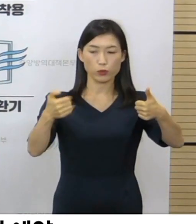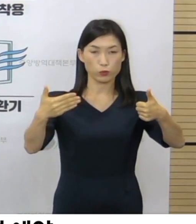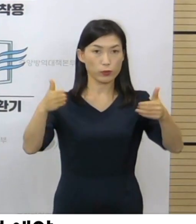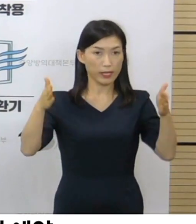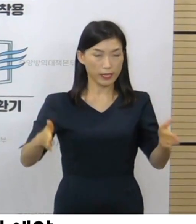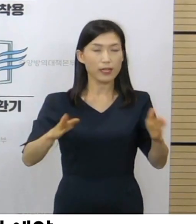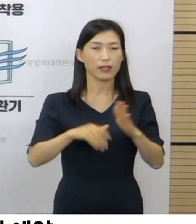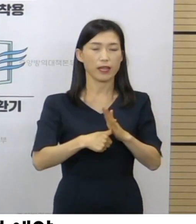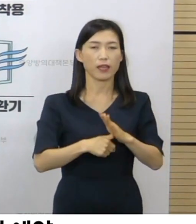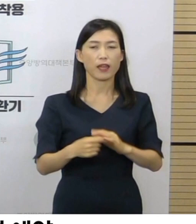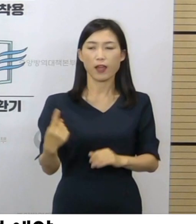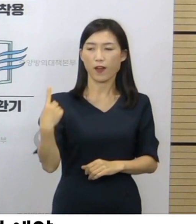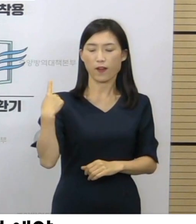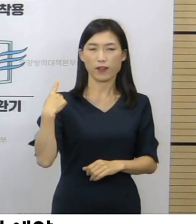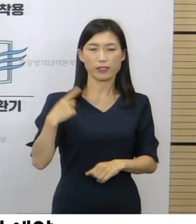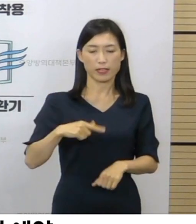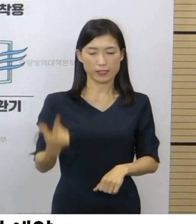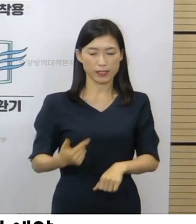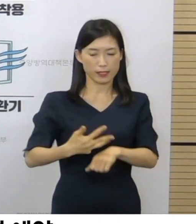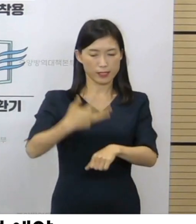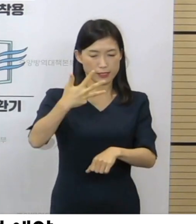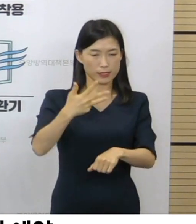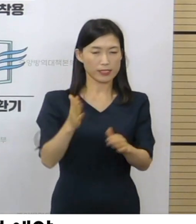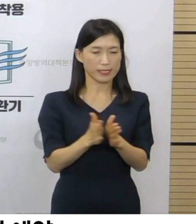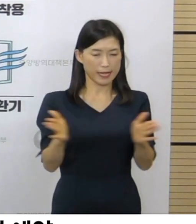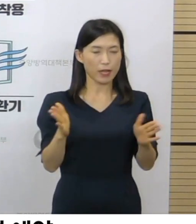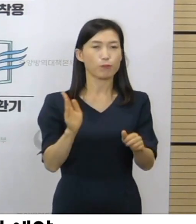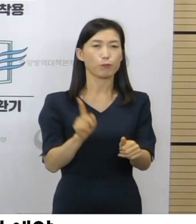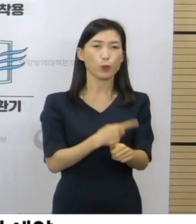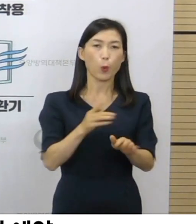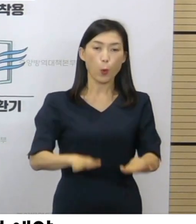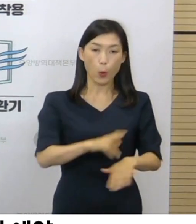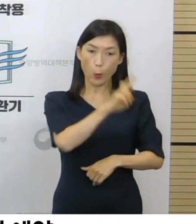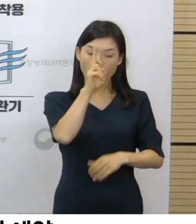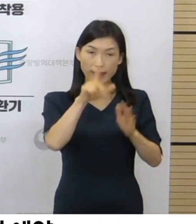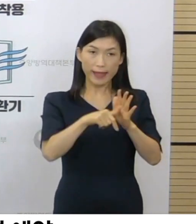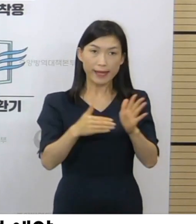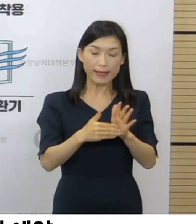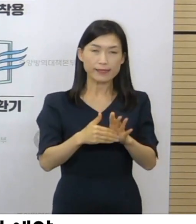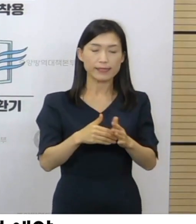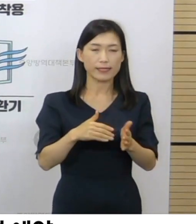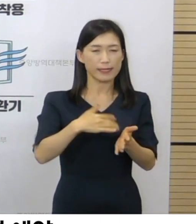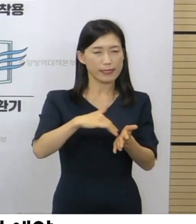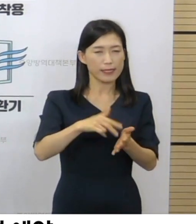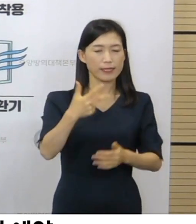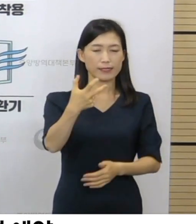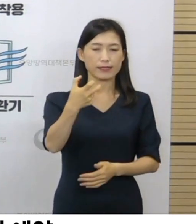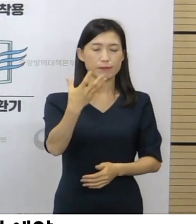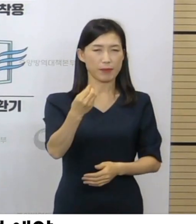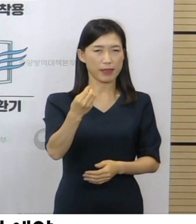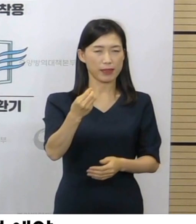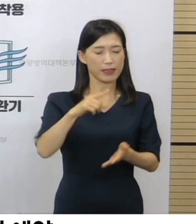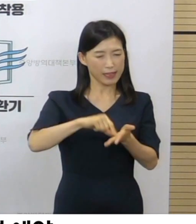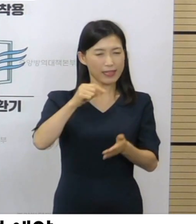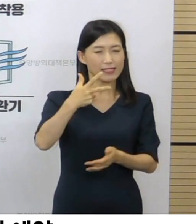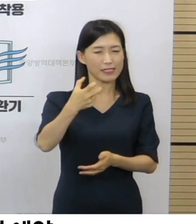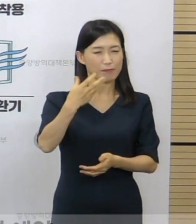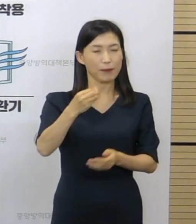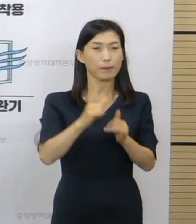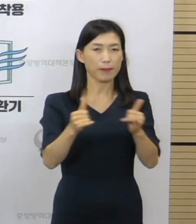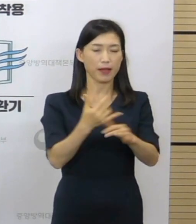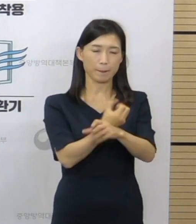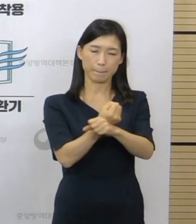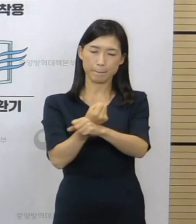경우 어제 20:00 개시 전부터 오늘 정오 까지 70여 만 명의 예약을 완료하셔야 쓰며